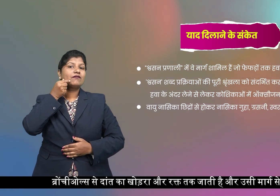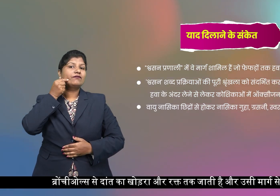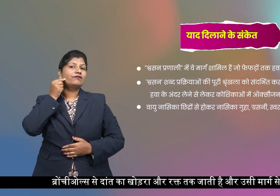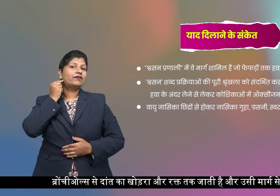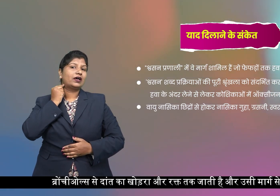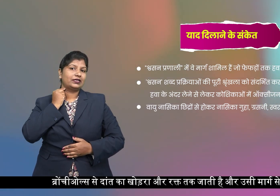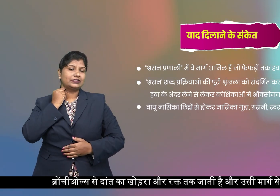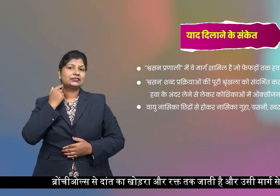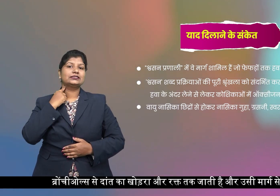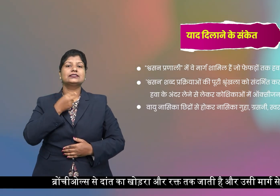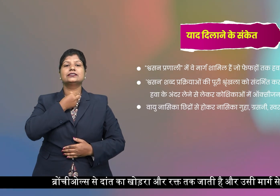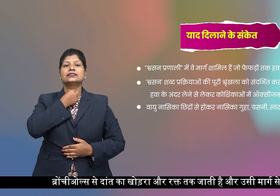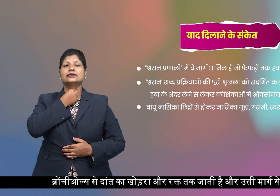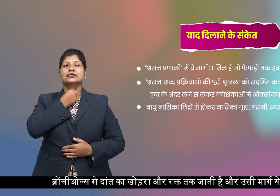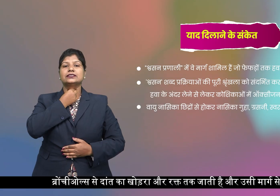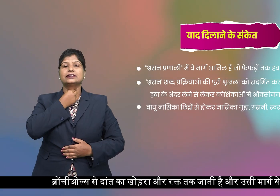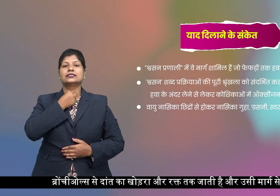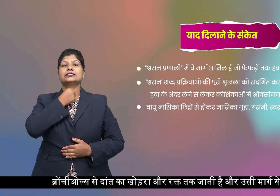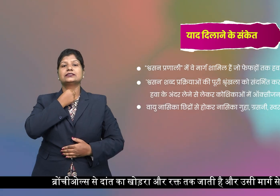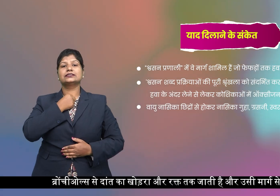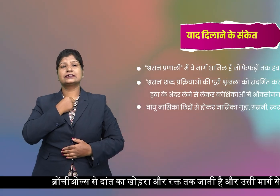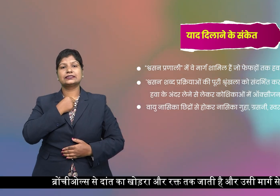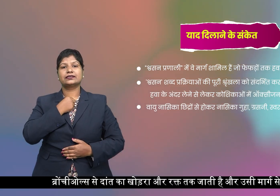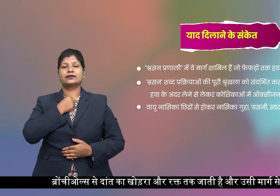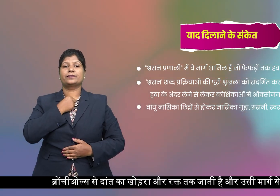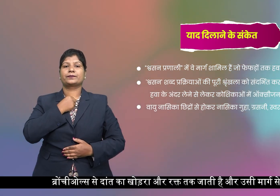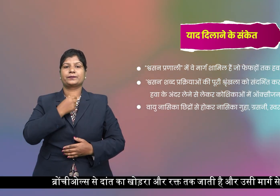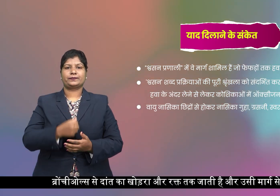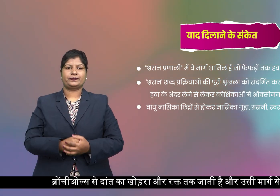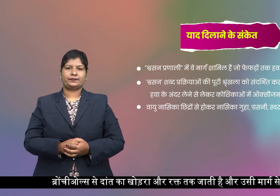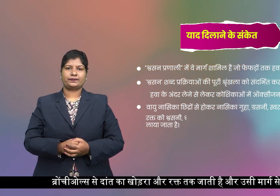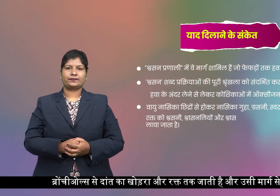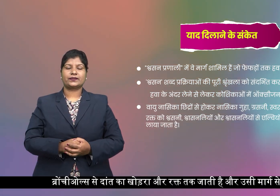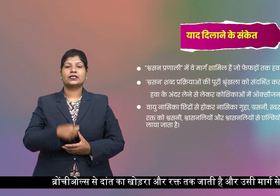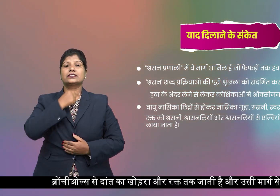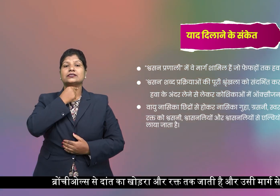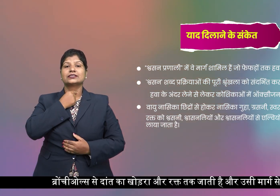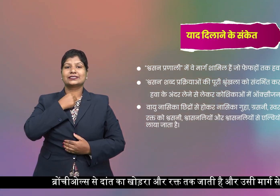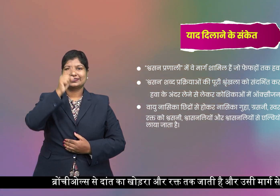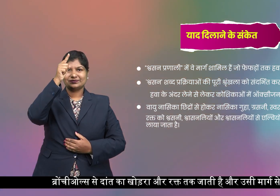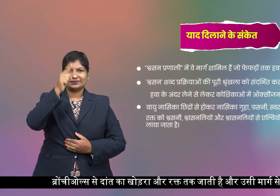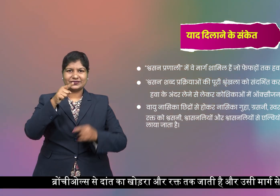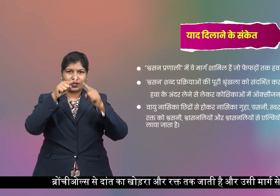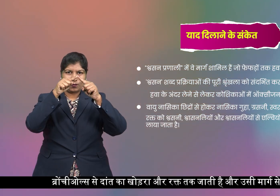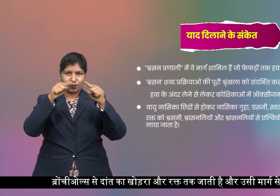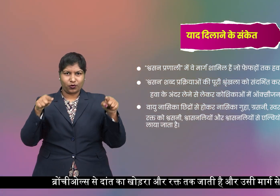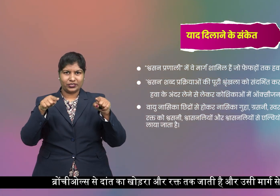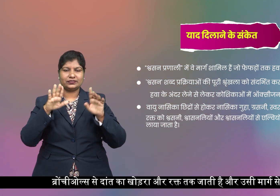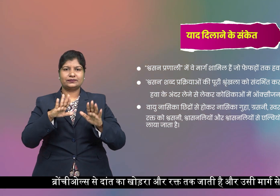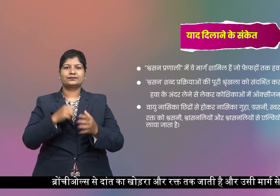ब्रोंचियोलिस से दांत का खोदरा और रक्त तक जाती है और उसी